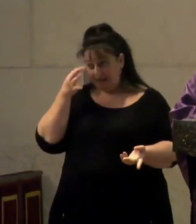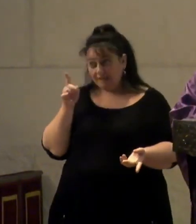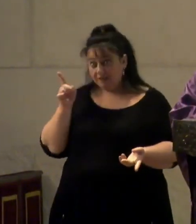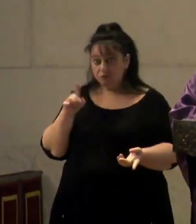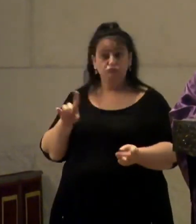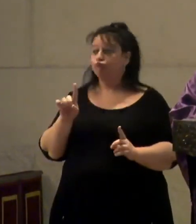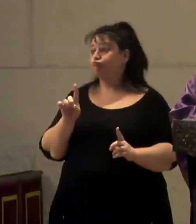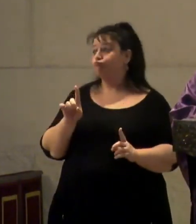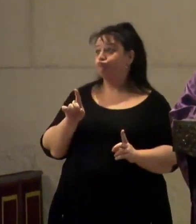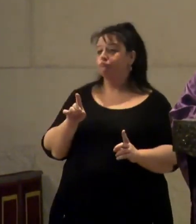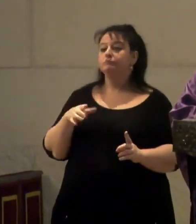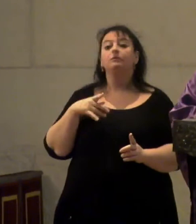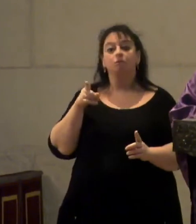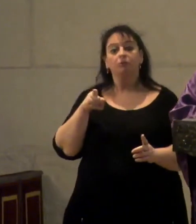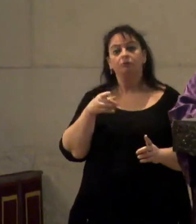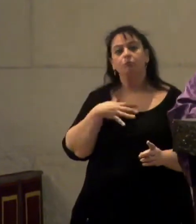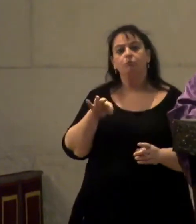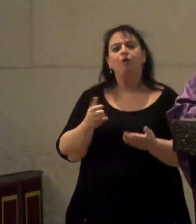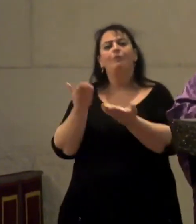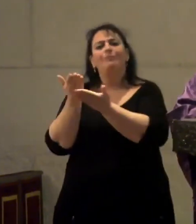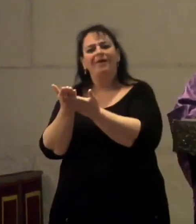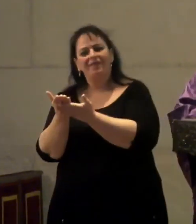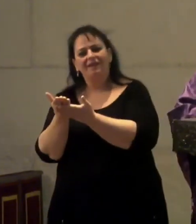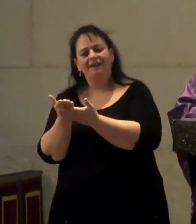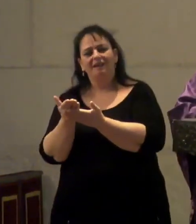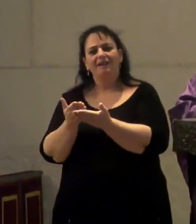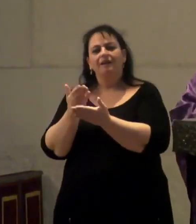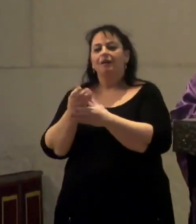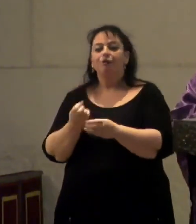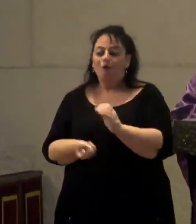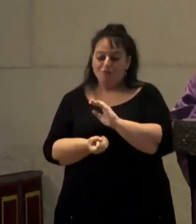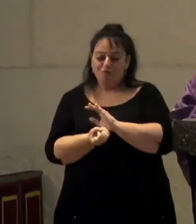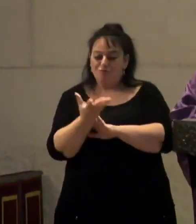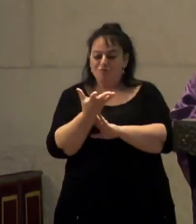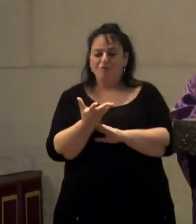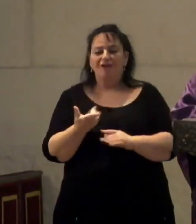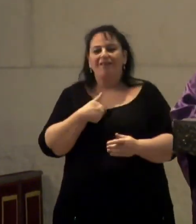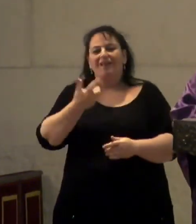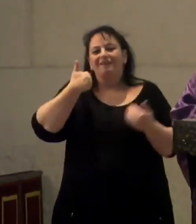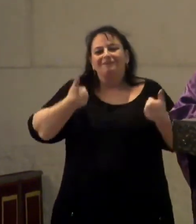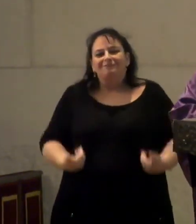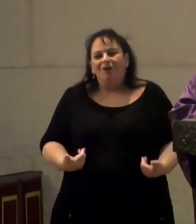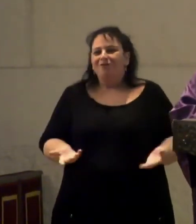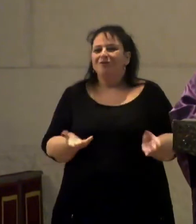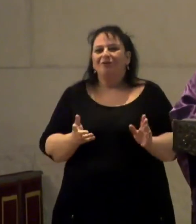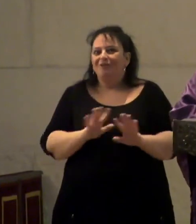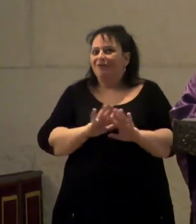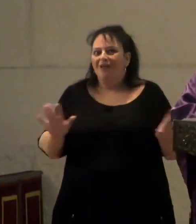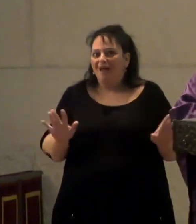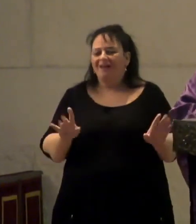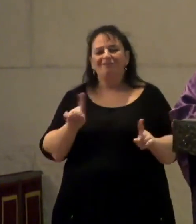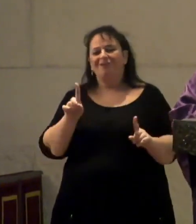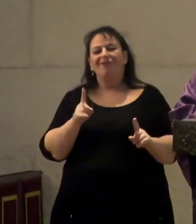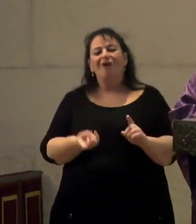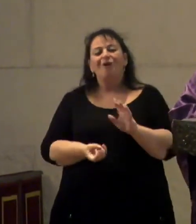Pues ante esto se puede pedir, porque no es algo que surge de nuestra poquedad, sino que surge